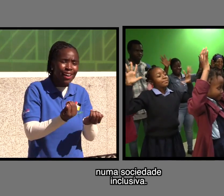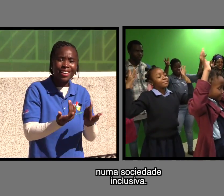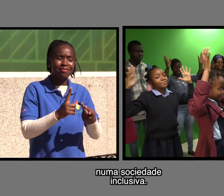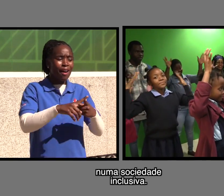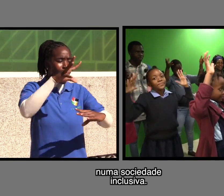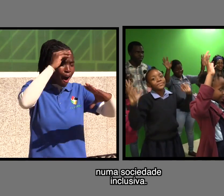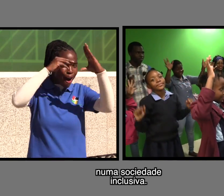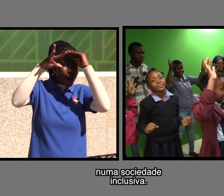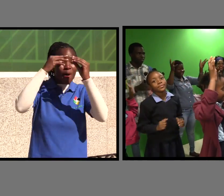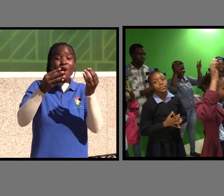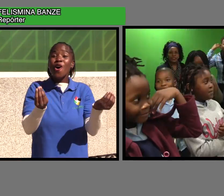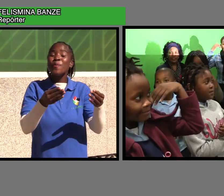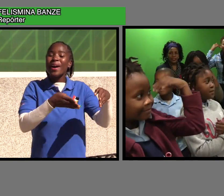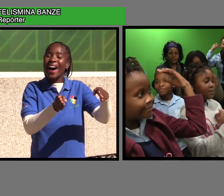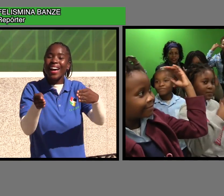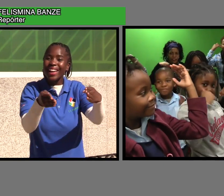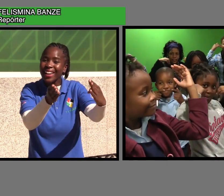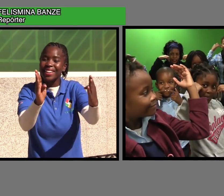inclusiva. Música